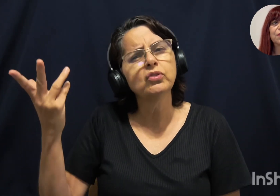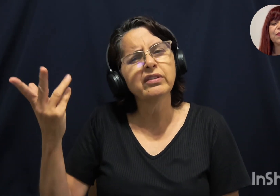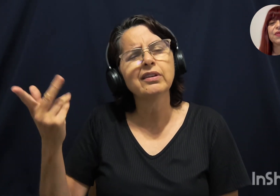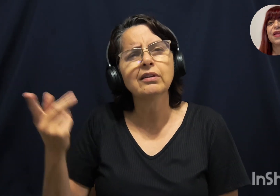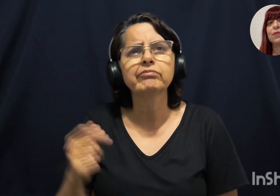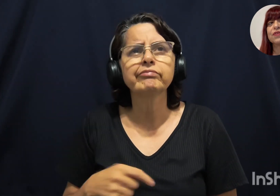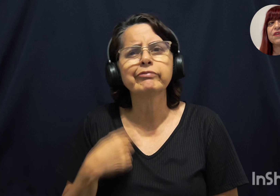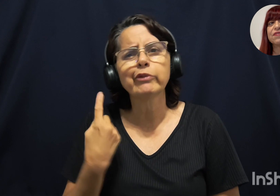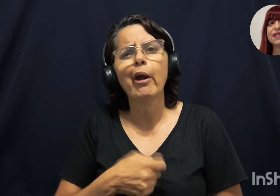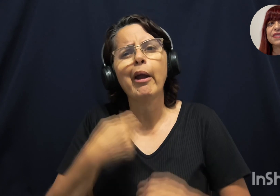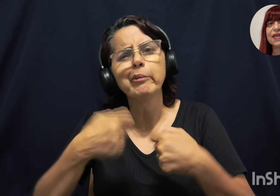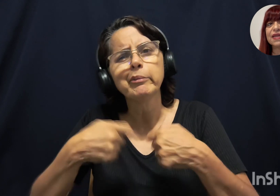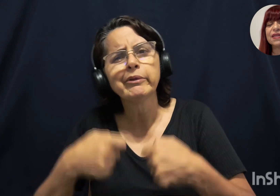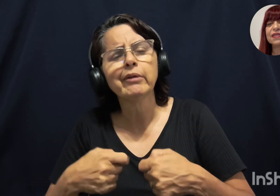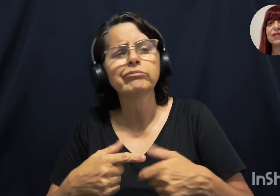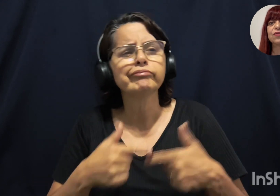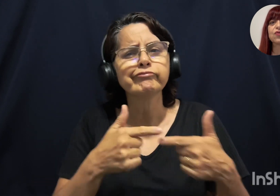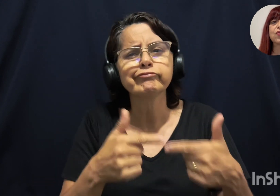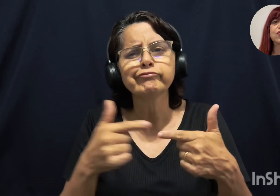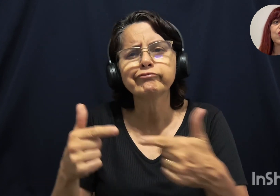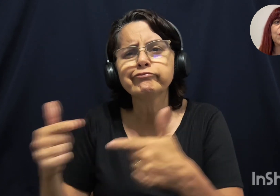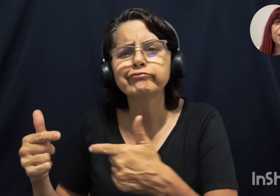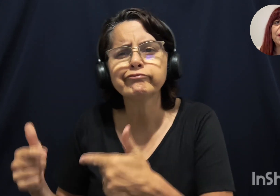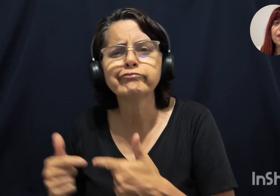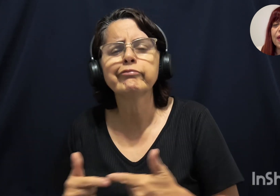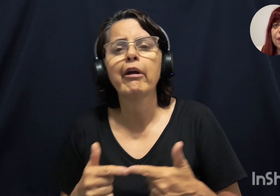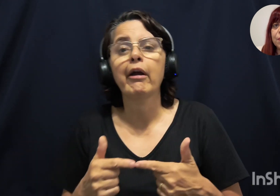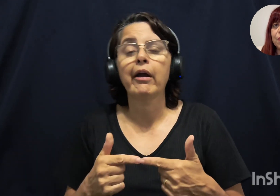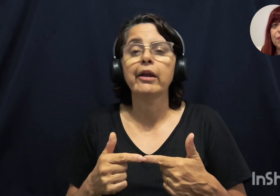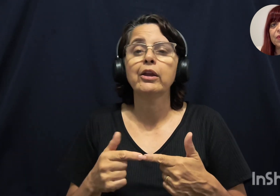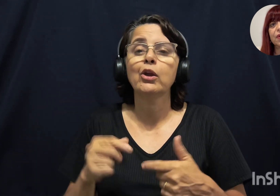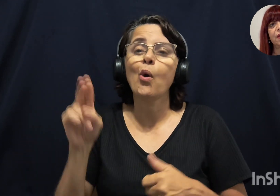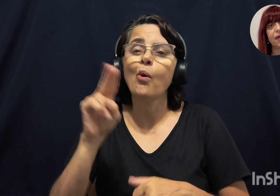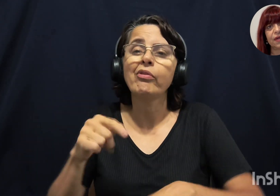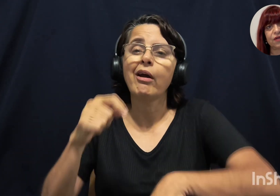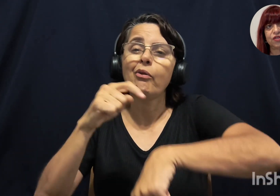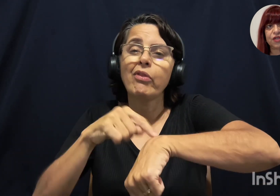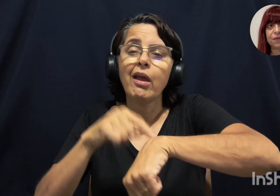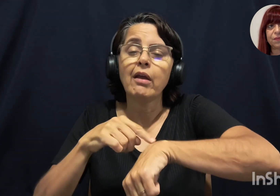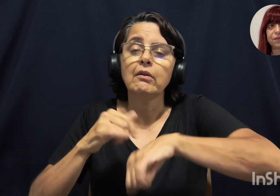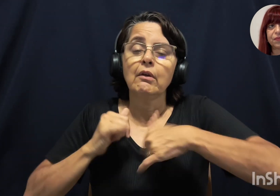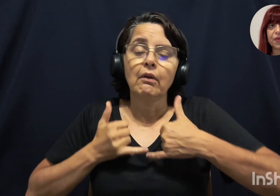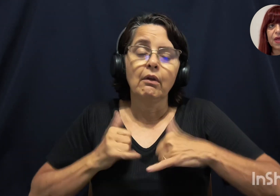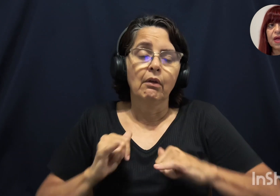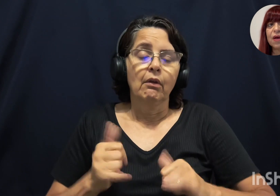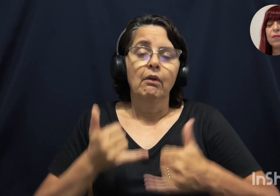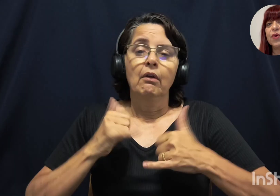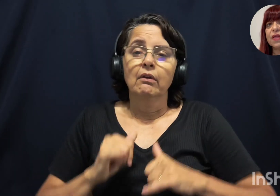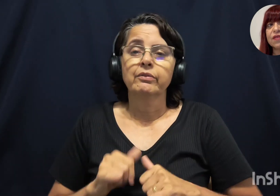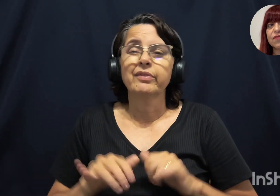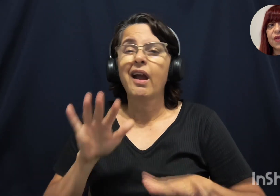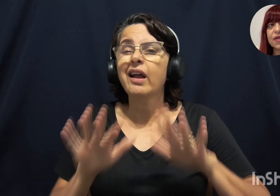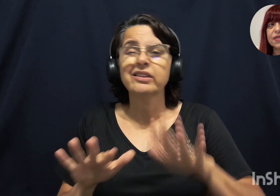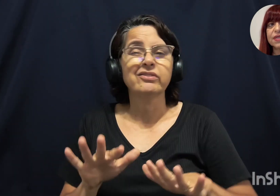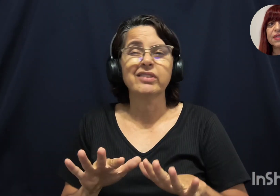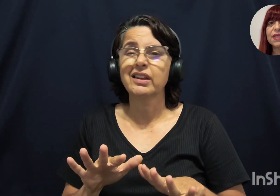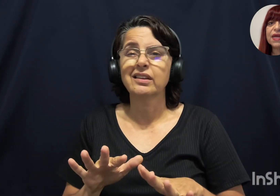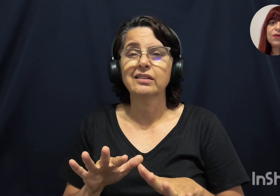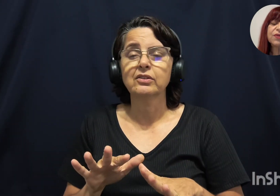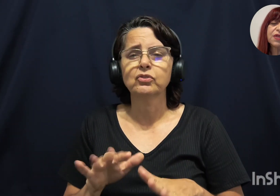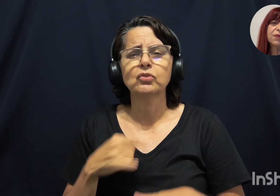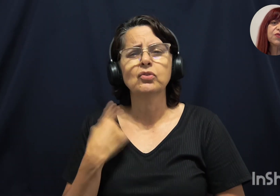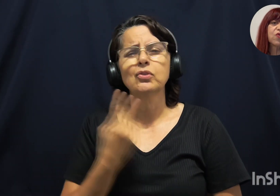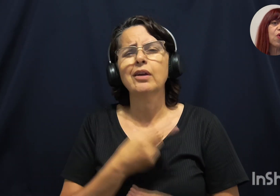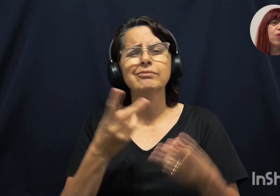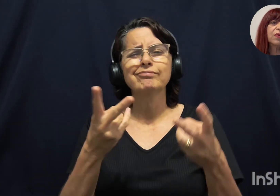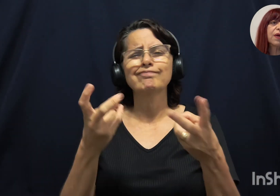cotidiano, temos afazeres que nos consomem tempo e energia. Muitas vezes nem